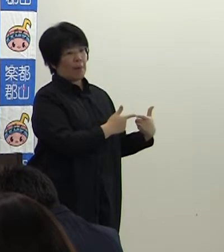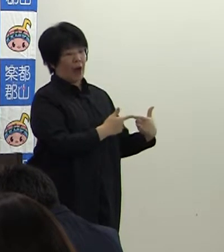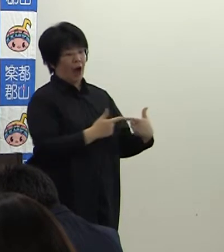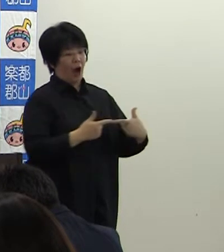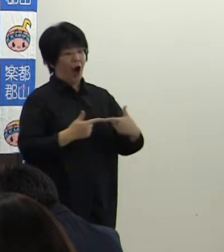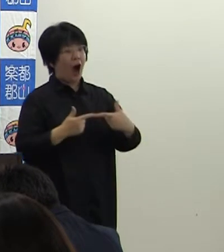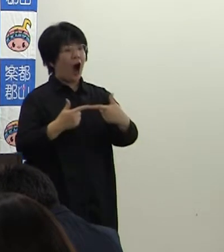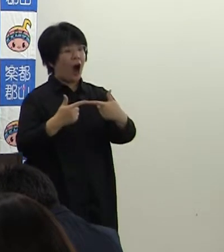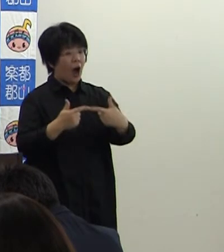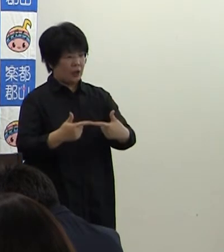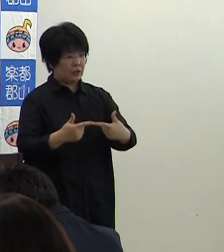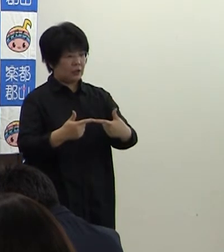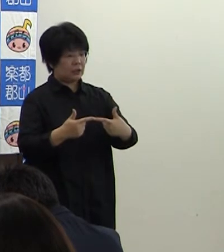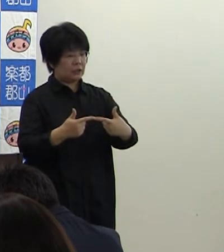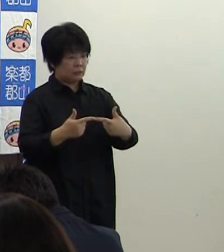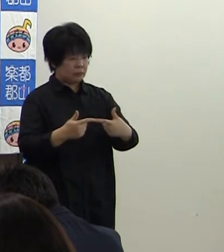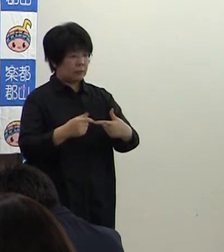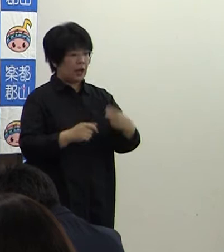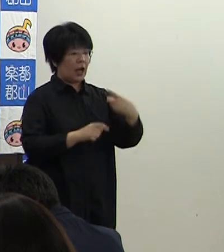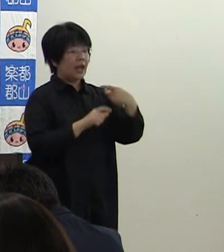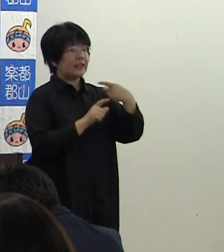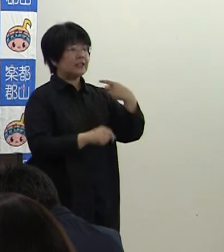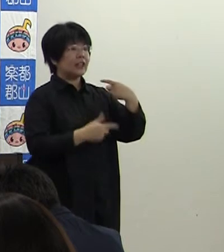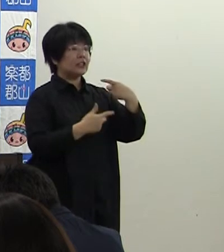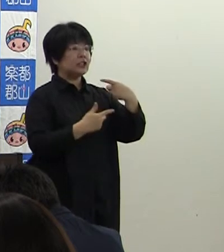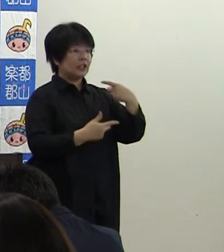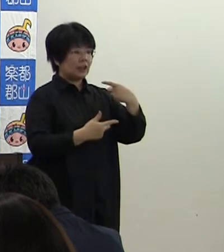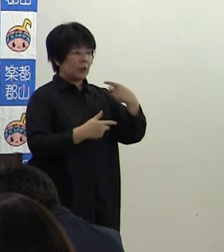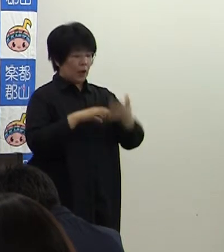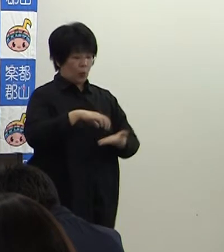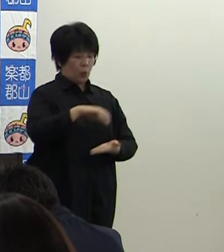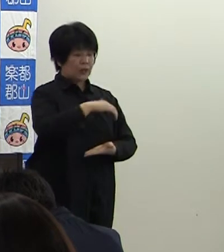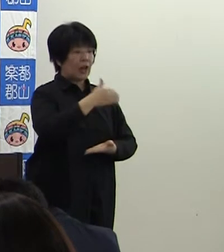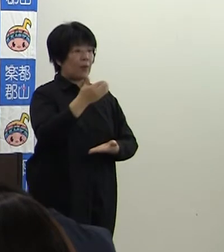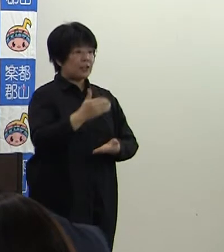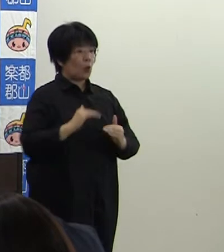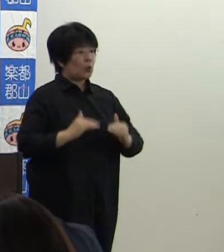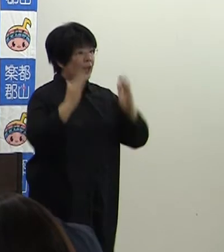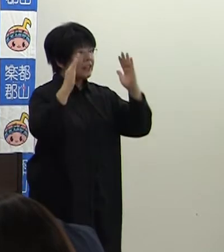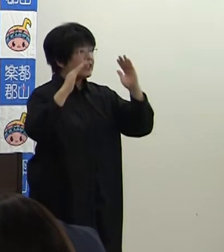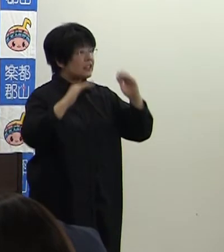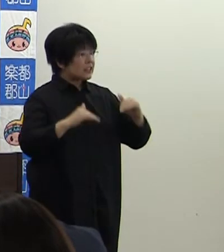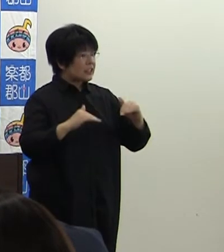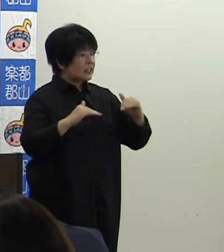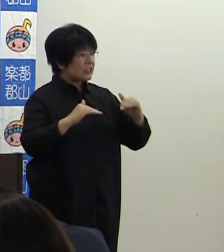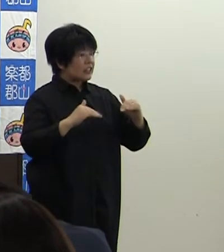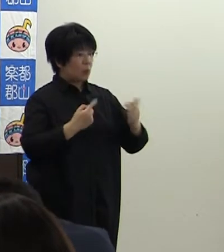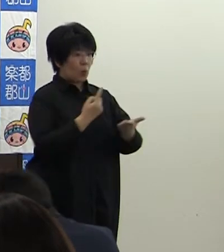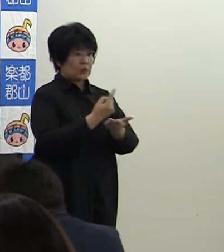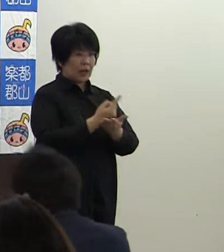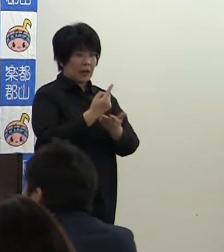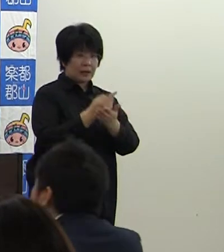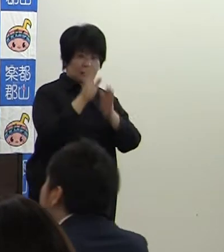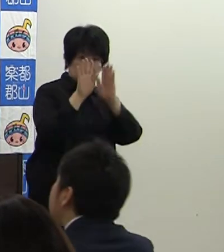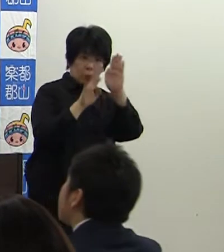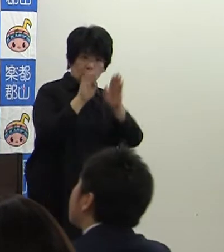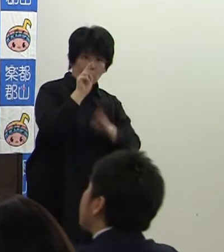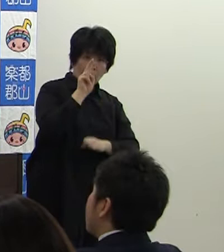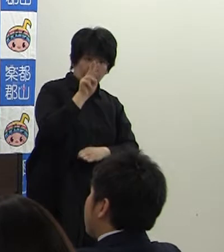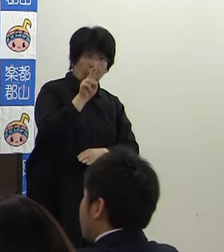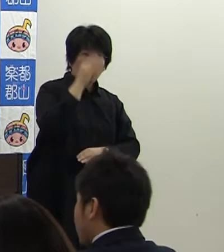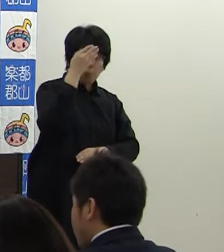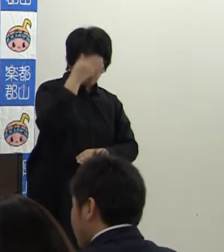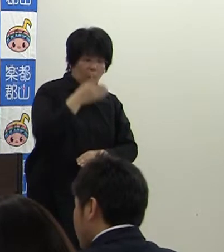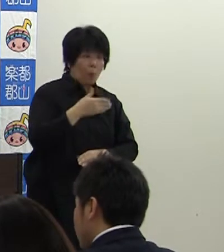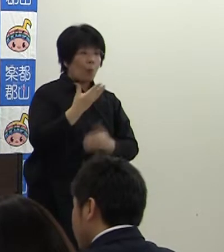7日はちょうど成人式ですのでね、成人式にも来ていただいて、日本の成人式がどんな模様か見ていただこう